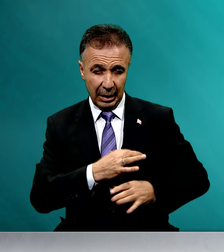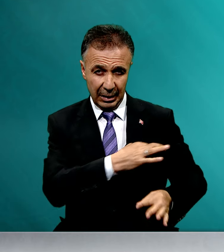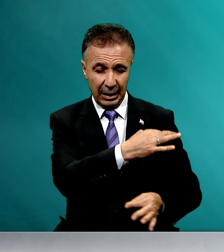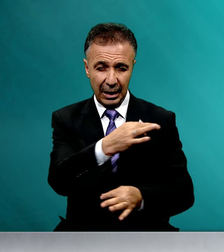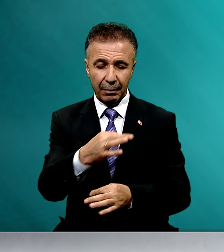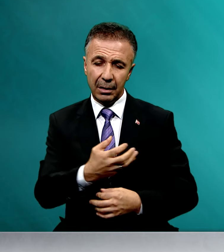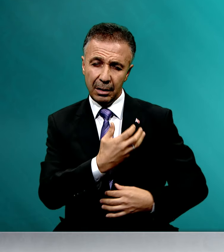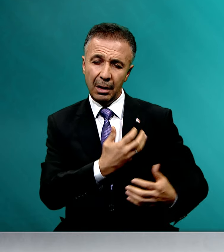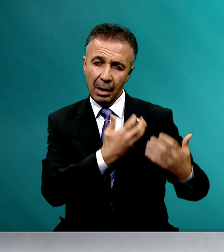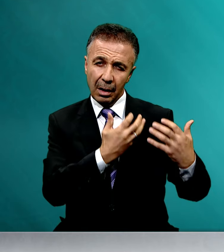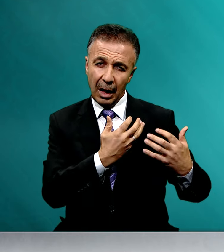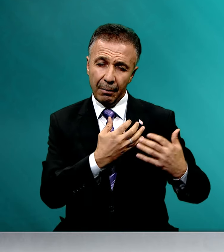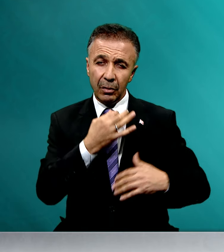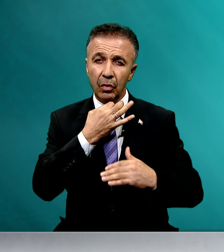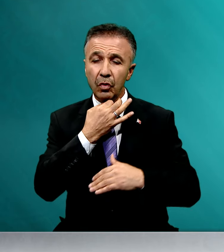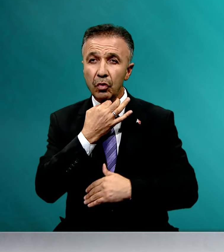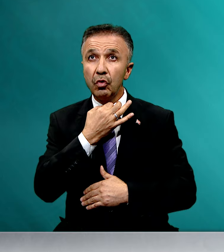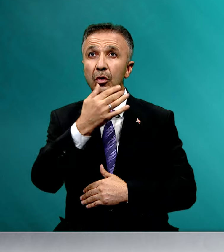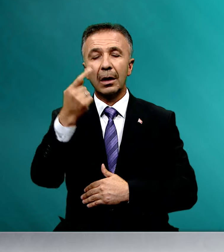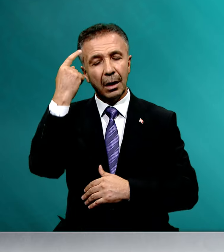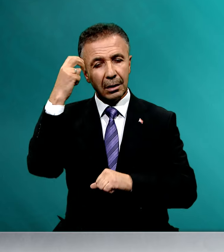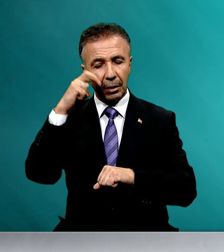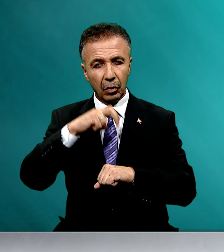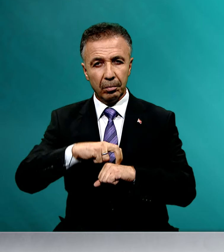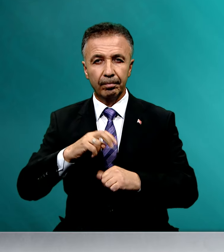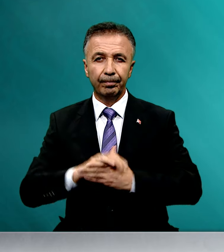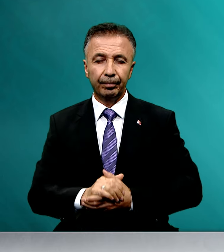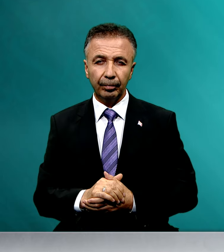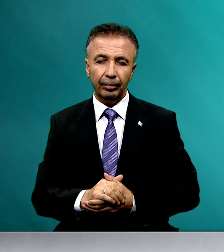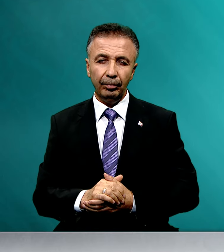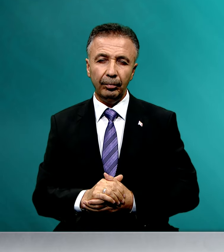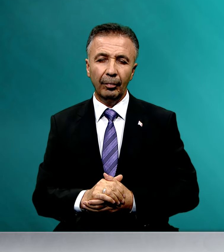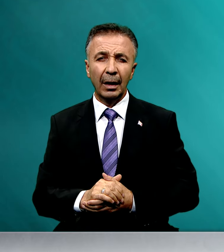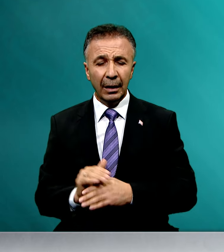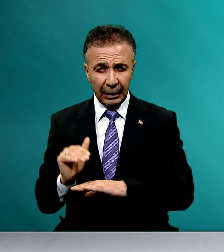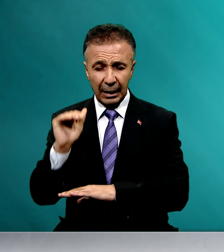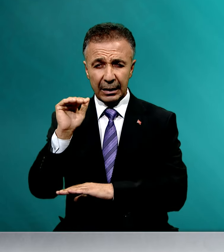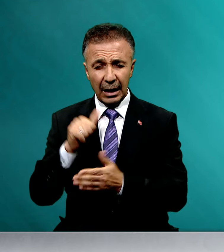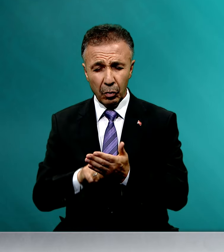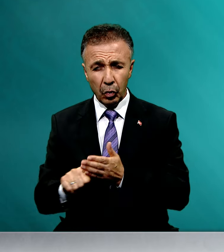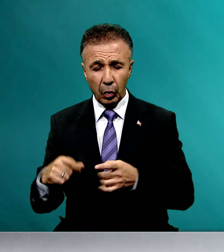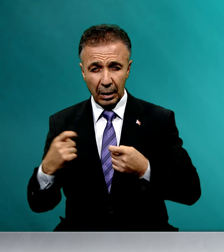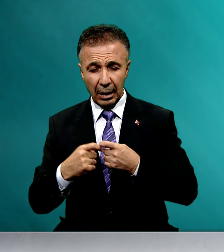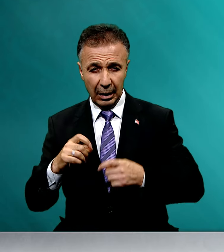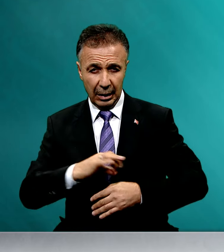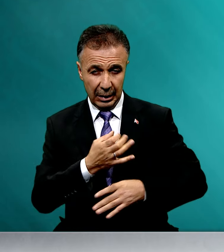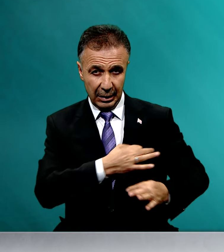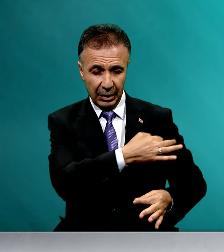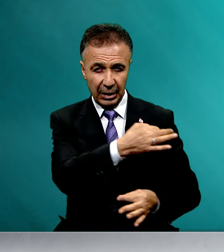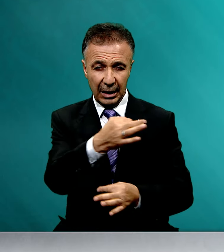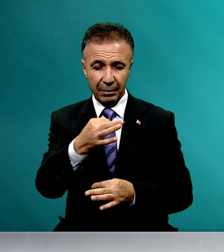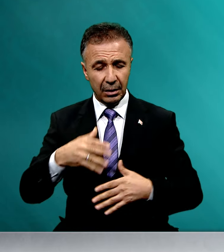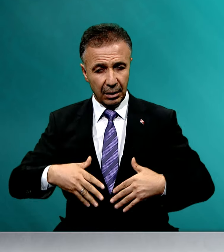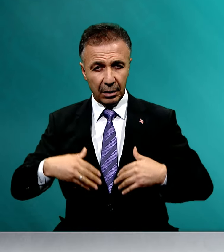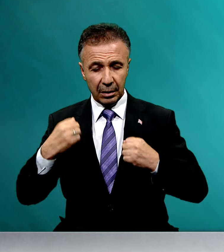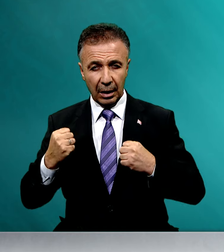rahmet, minnet ve şükranla yad ediyorum. Hayatta olan bütün gazilerimize ise